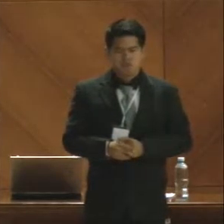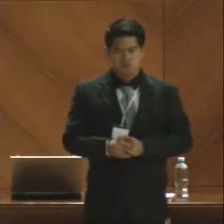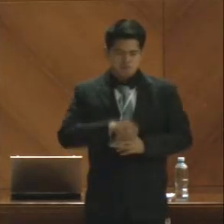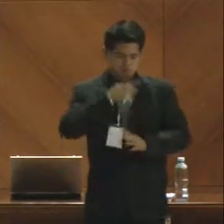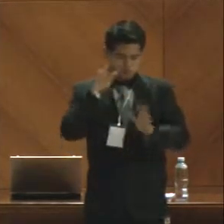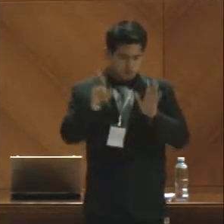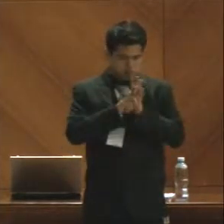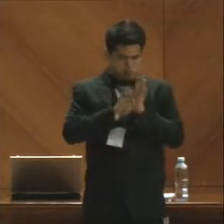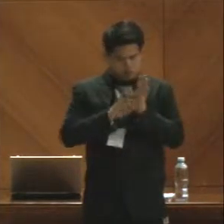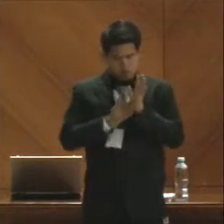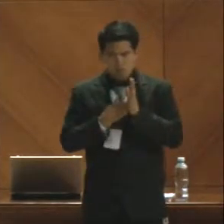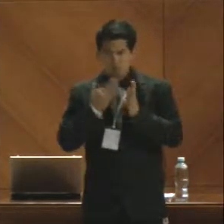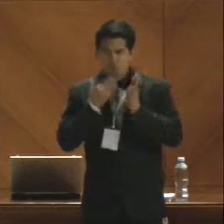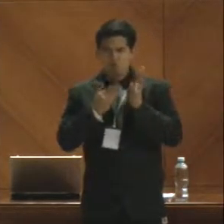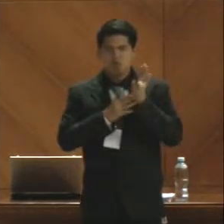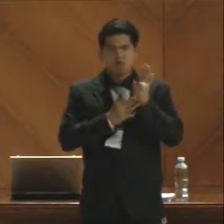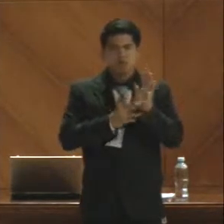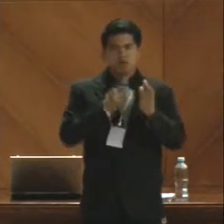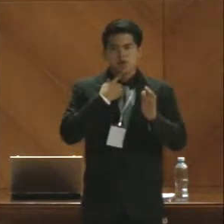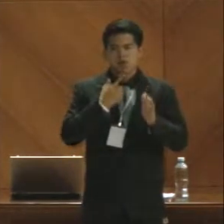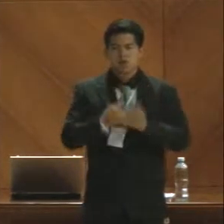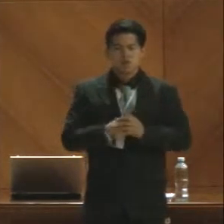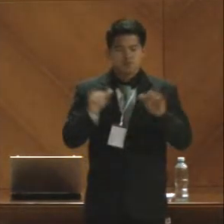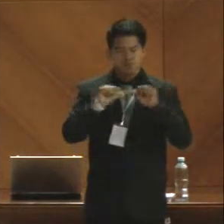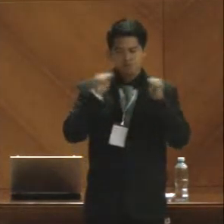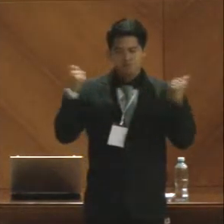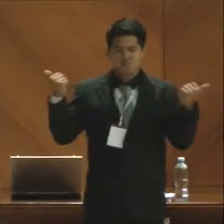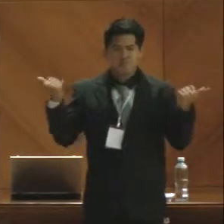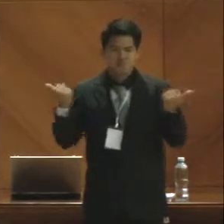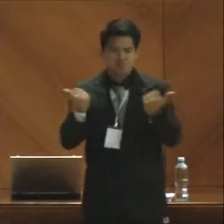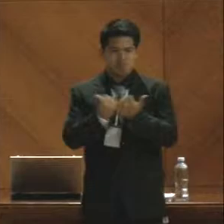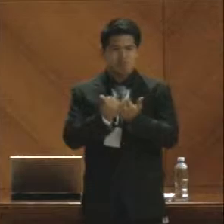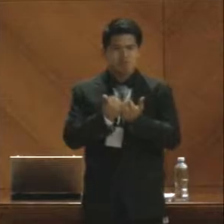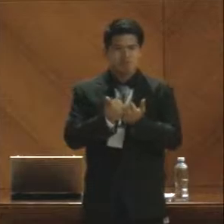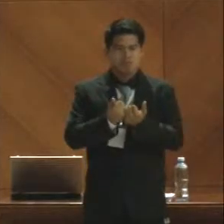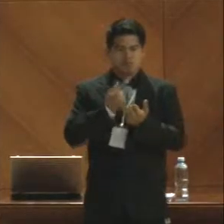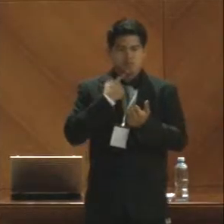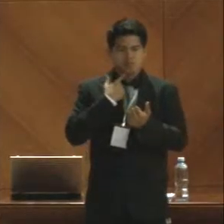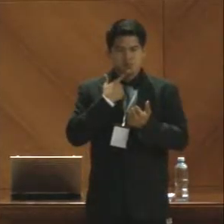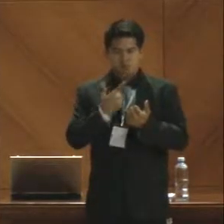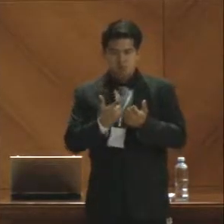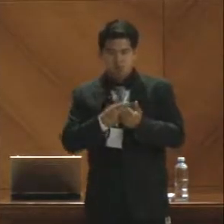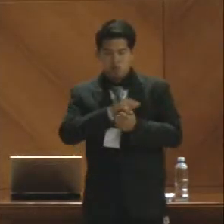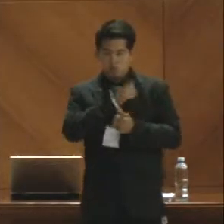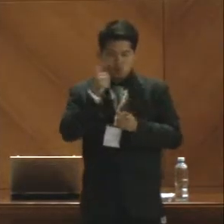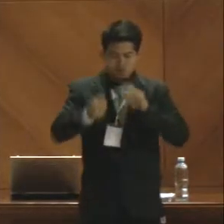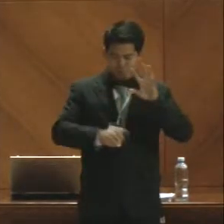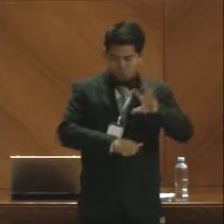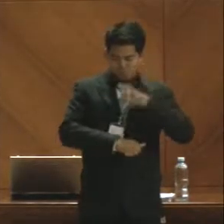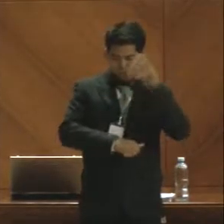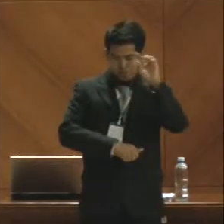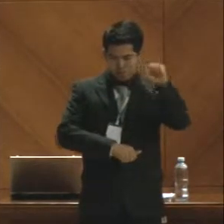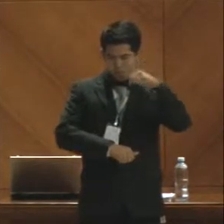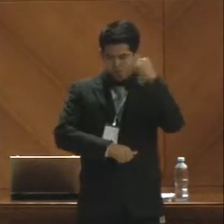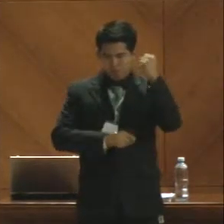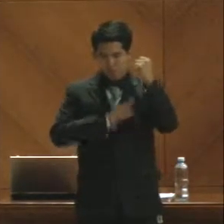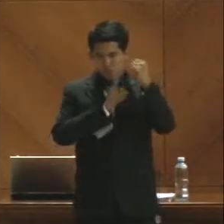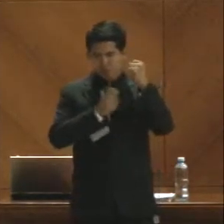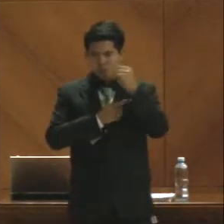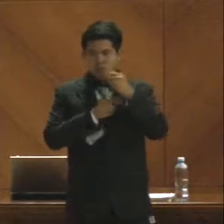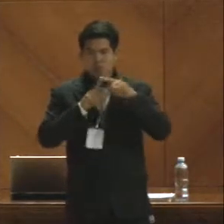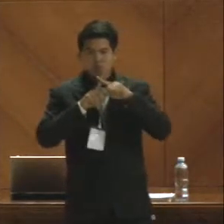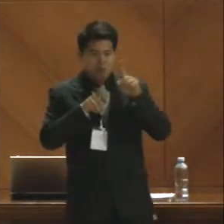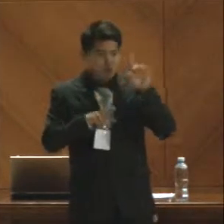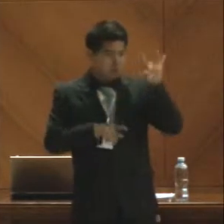quisiéramos que se lo haga, pero está la Asamblea Nacional, que no tiene que cumplir el decreto porque es otro poder del Estado, pero en la Asamblea Nacional